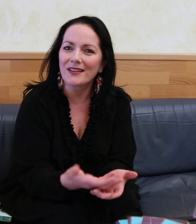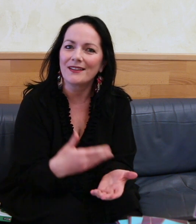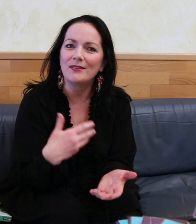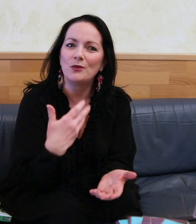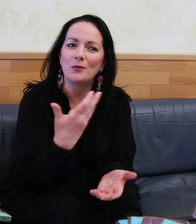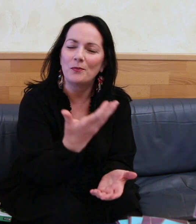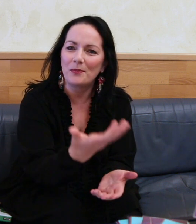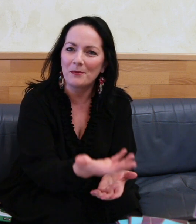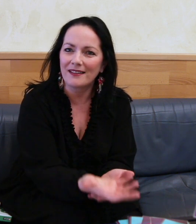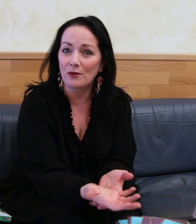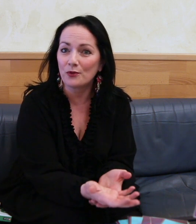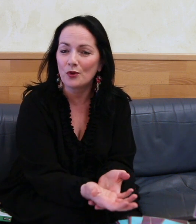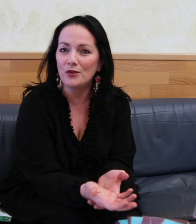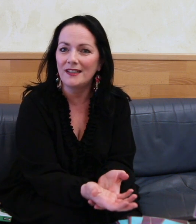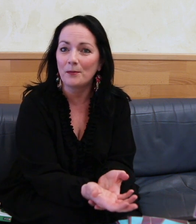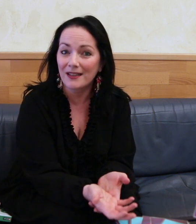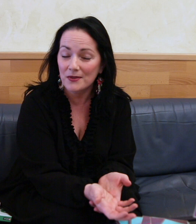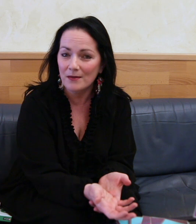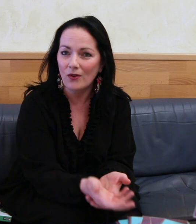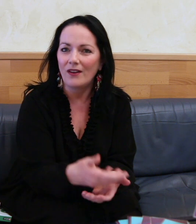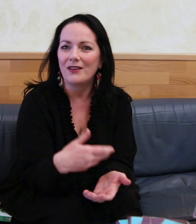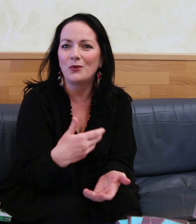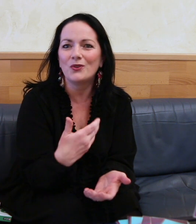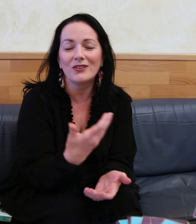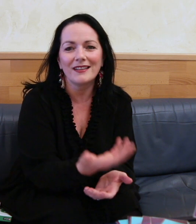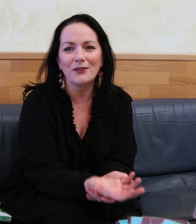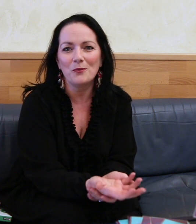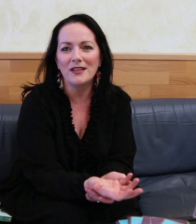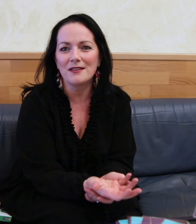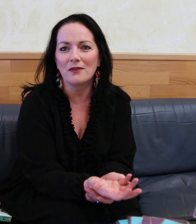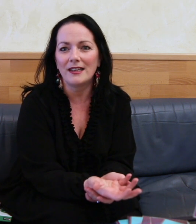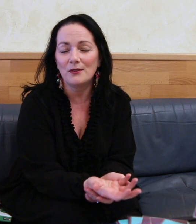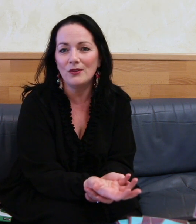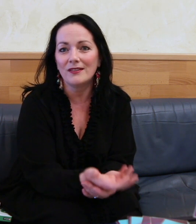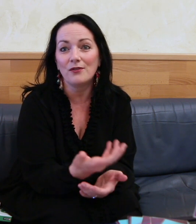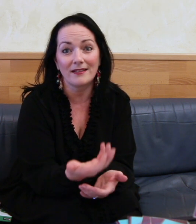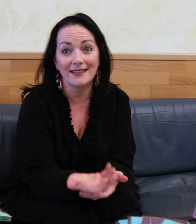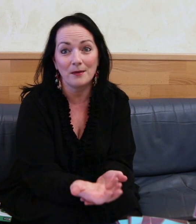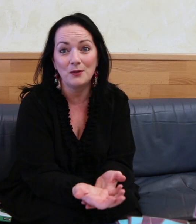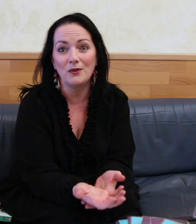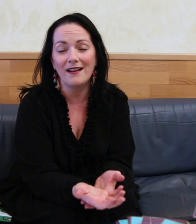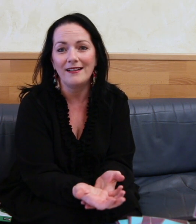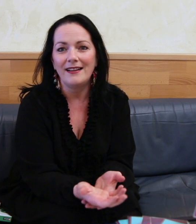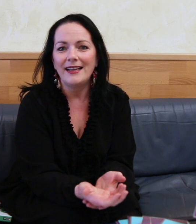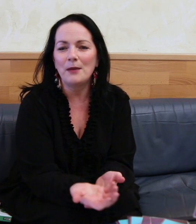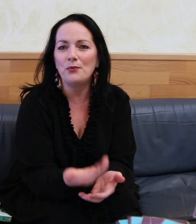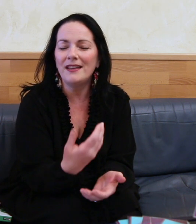contraire de permettre à l'enfant de communiquer précocement, donc d'entrer en communication avec l'adulte, d'avoir cette habitude-là. Et puis